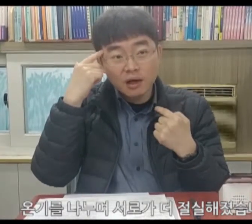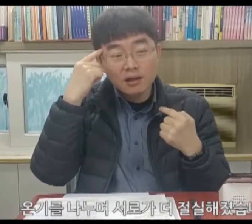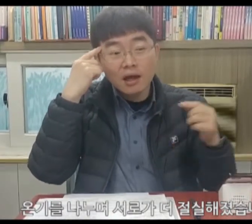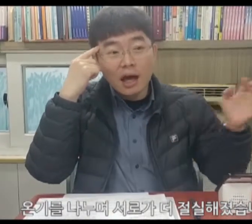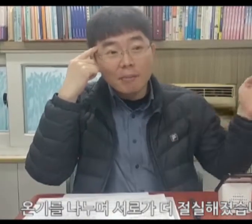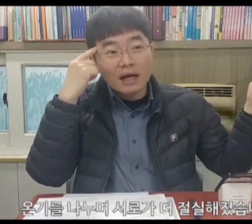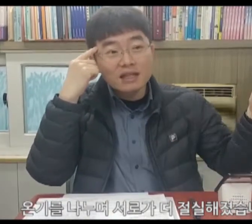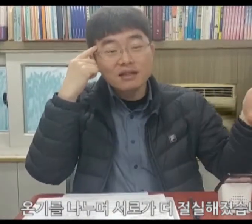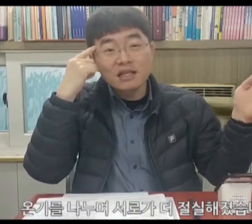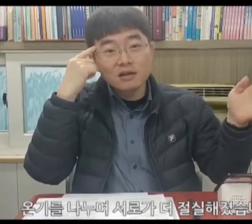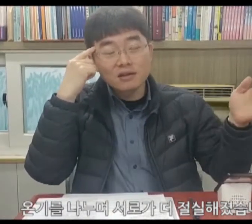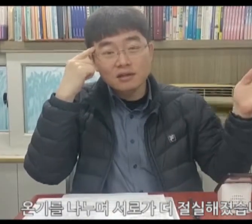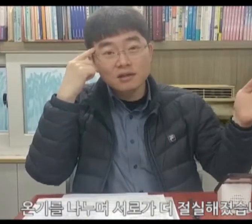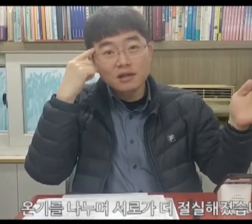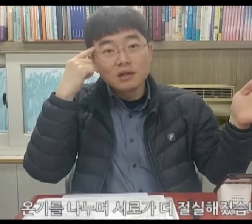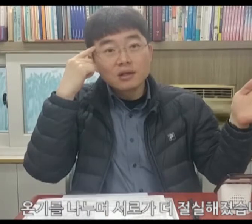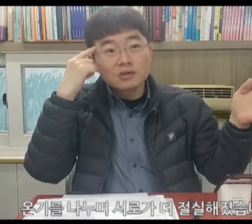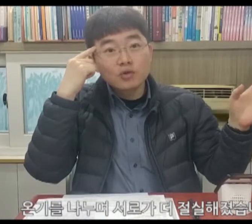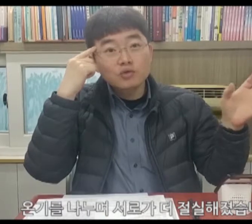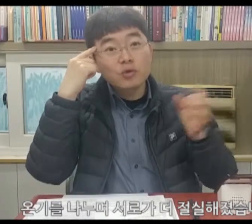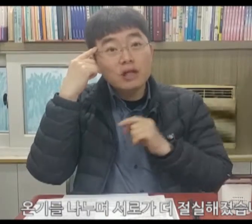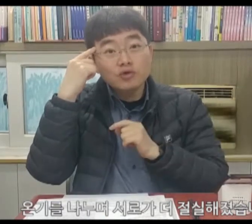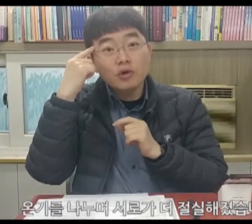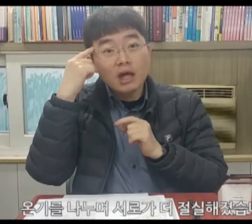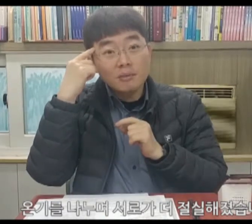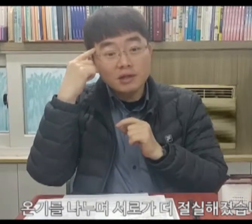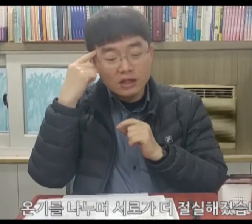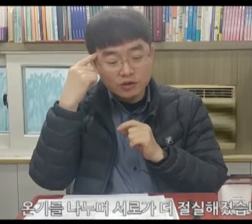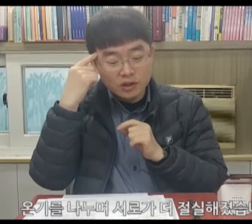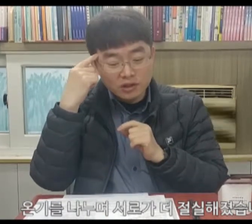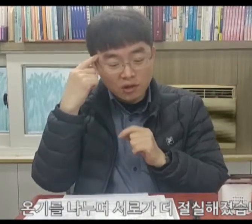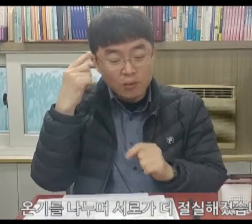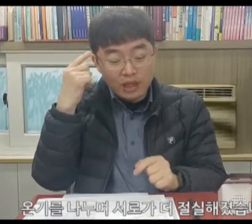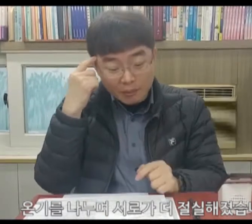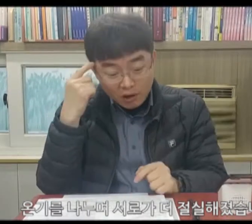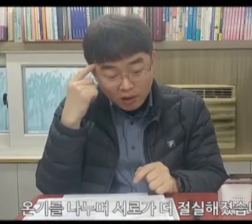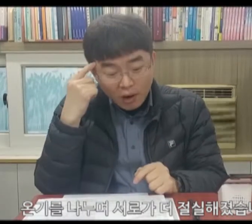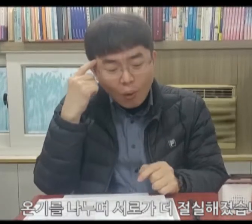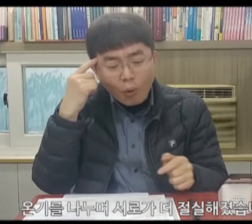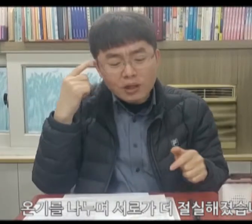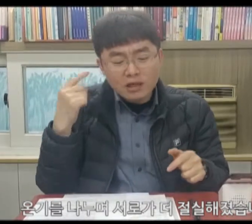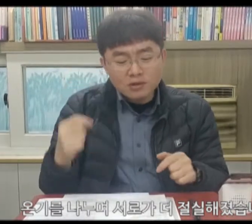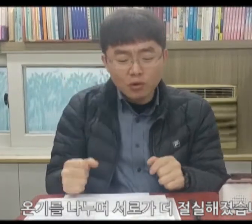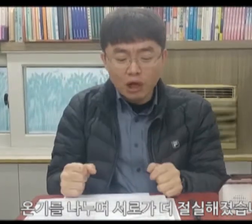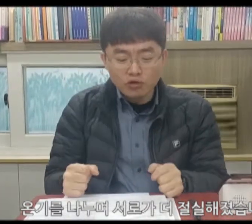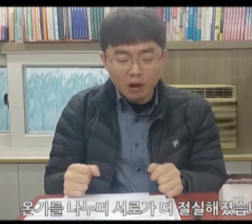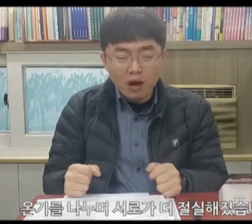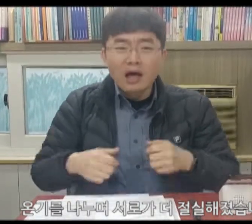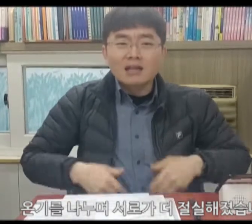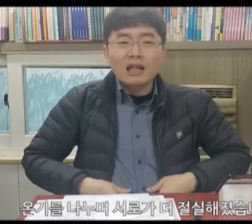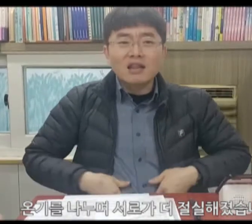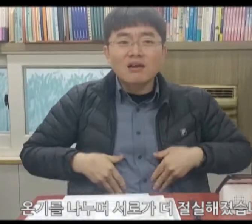그러면 말이 들리는 것들을 좀 수화는 추격해가면서 갈 수 있거든요. 왜냐면 온기를 서로 나누며 따뜻한